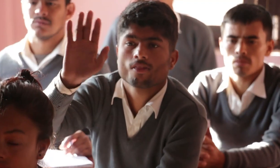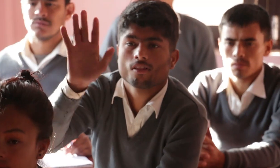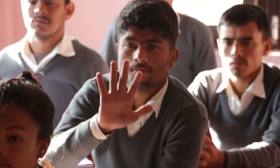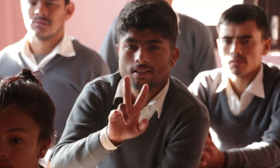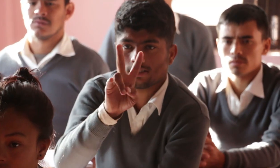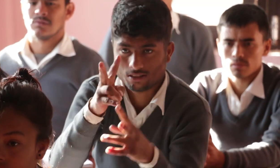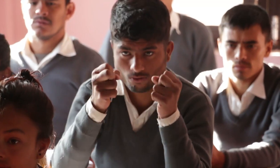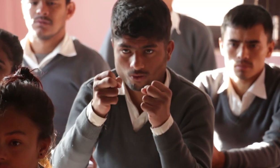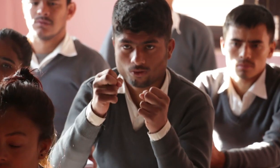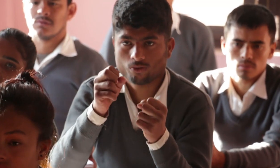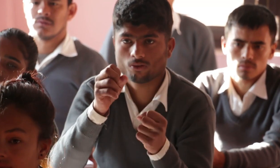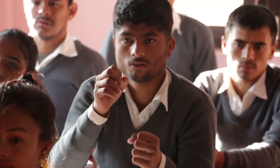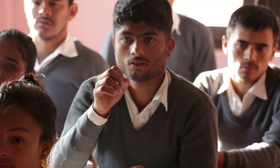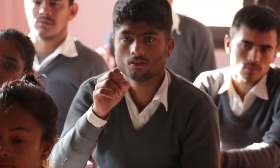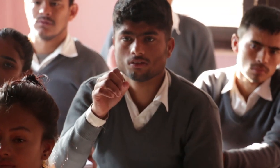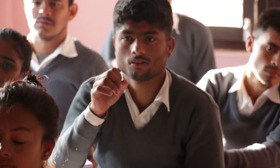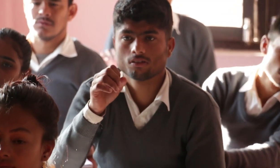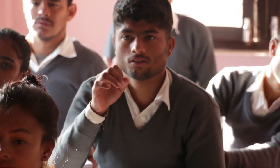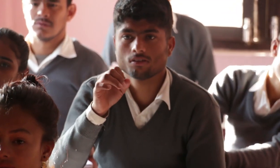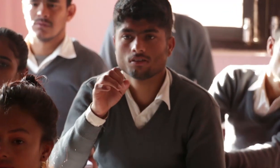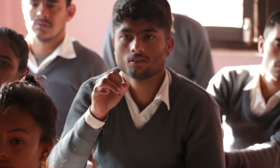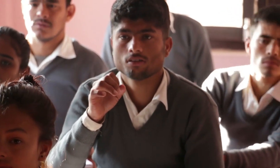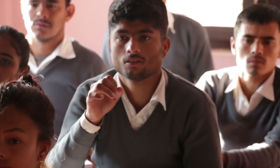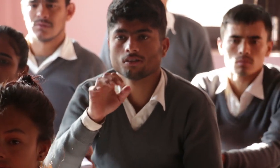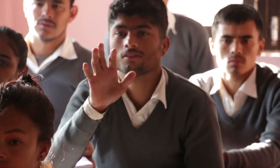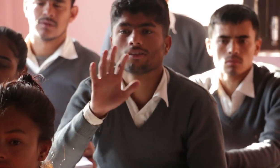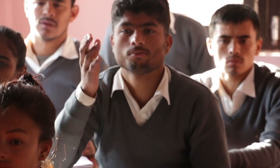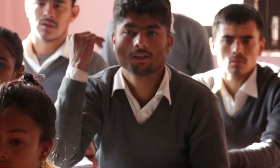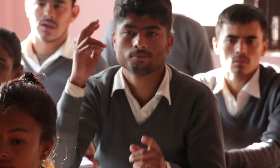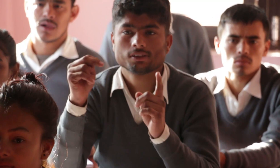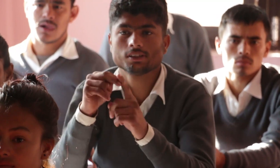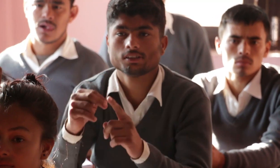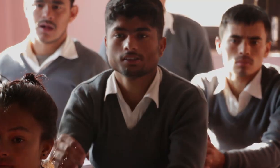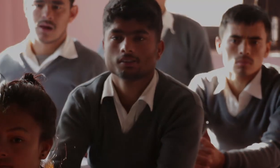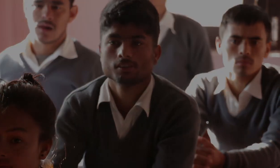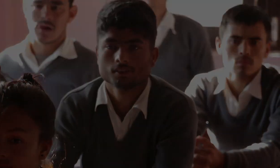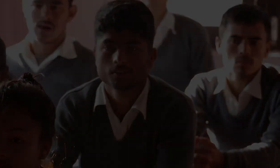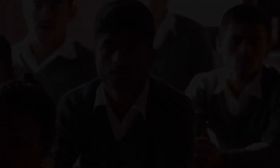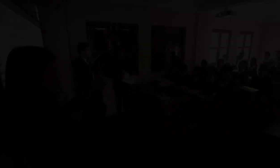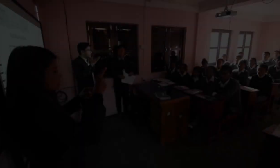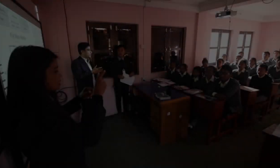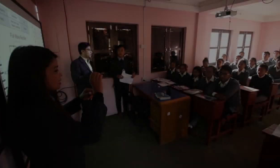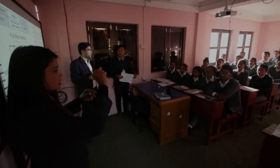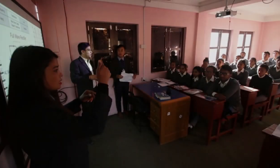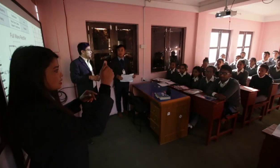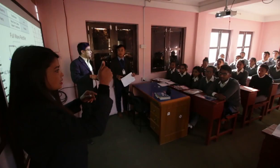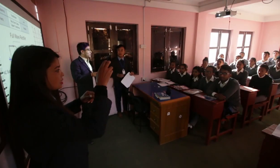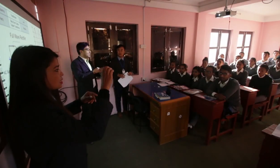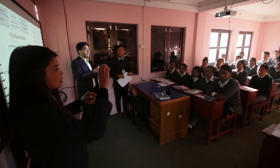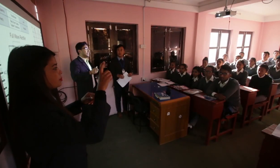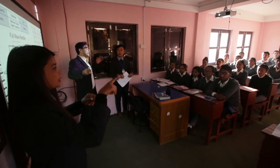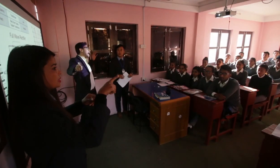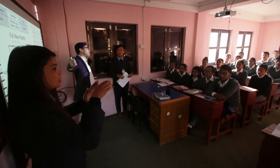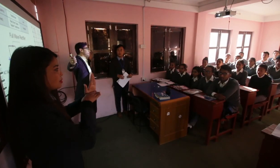हाम्रो समाजमा अपाङ्गहरूलाई उनीहरूको शारीरिक अशक्तताका कारण कहिले दया त कहिले अवहेलनाको